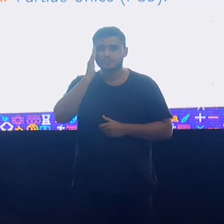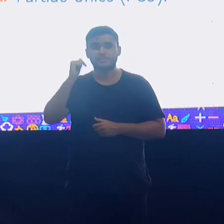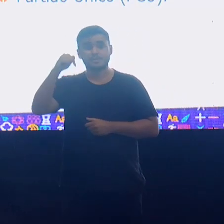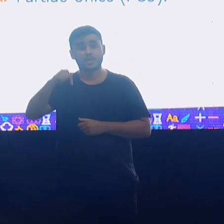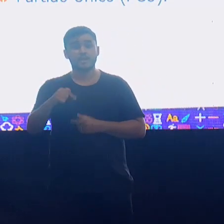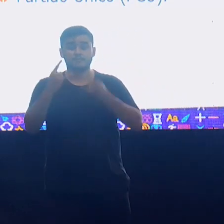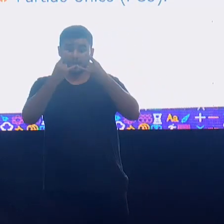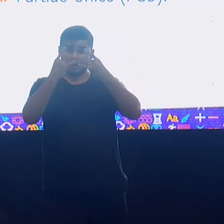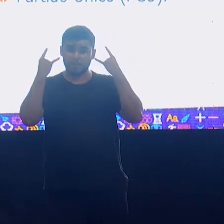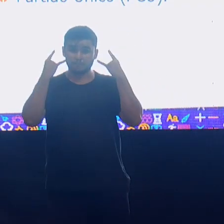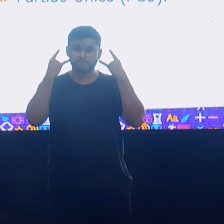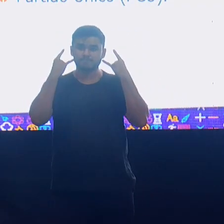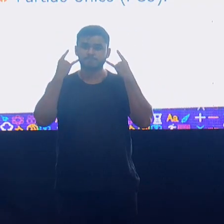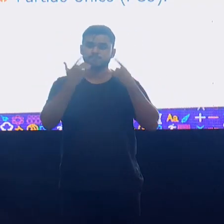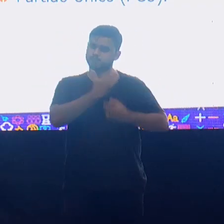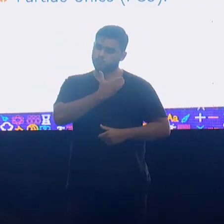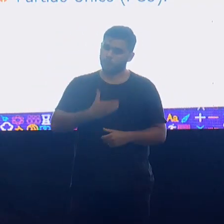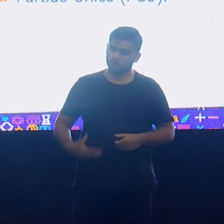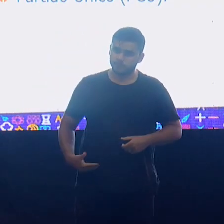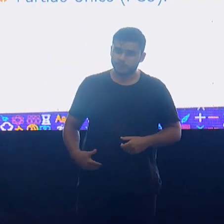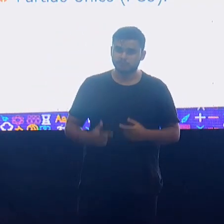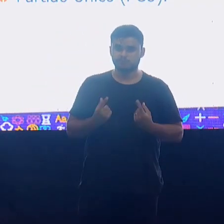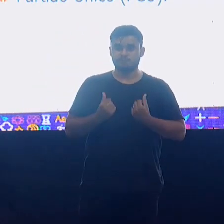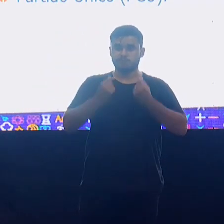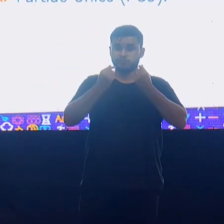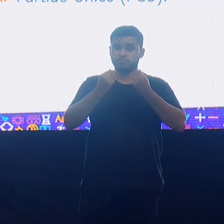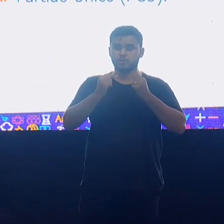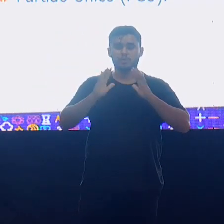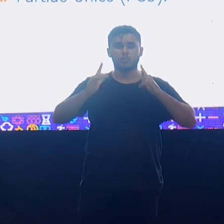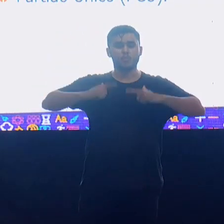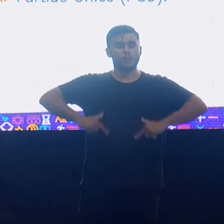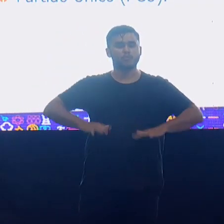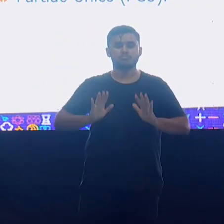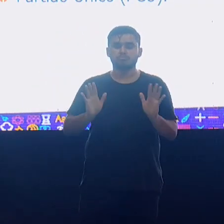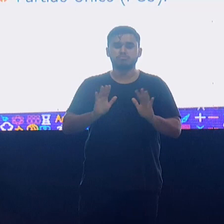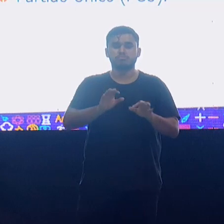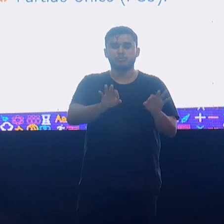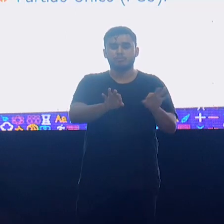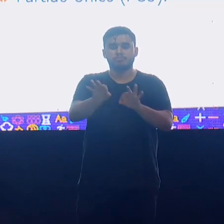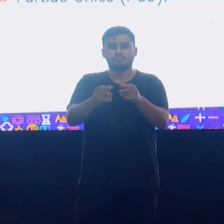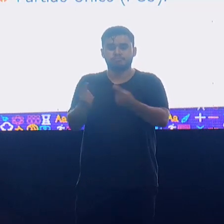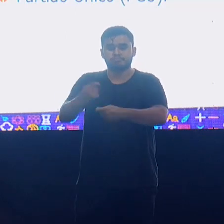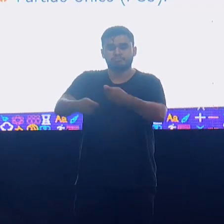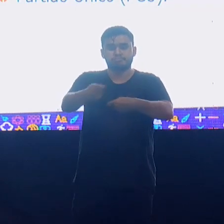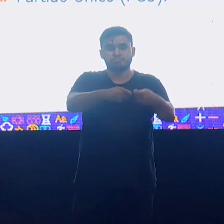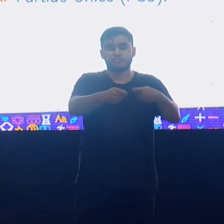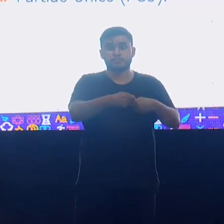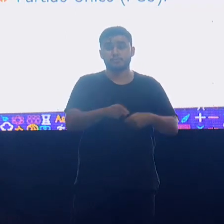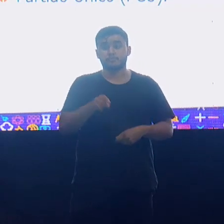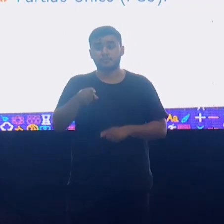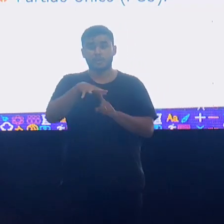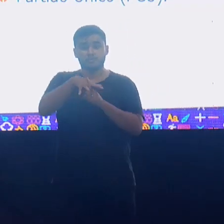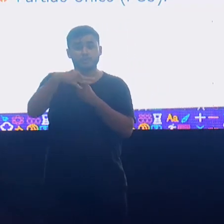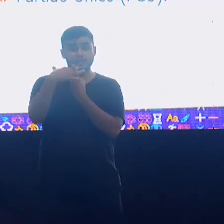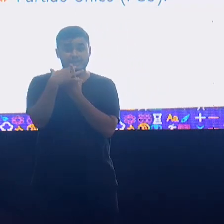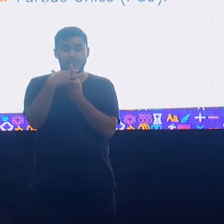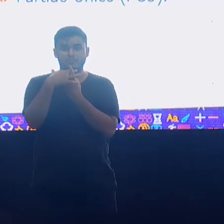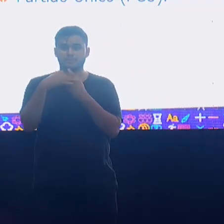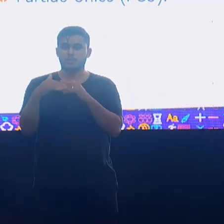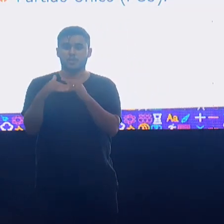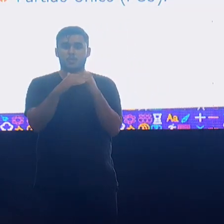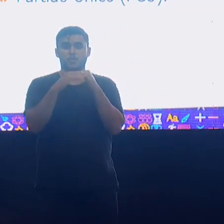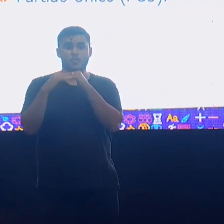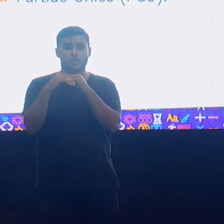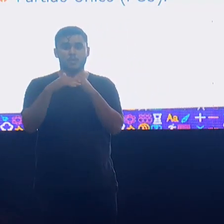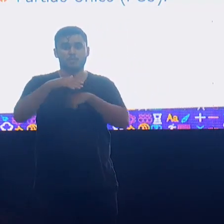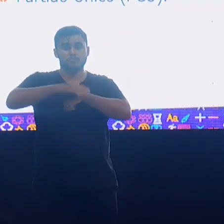Capitalismo destrói através da revolução. Socialismo, o Estado organiza tudo. Comunismo, nós vamos nos